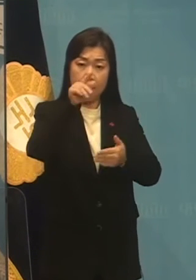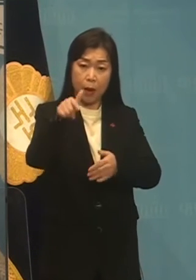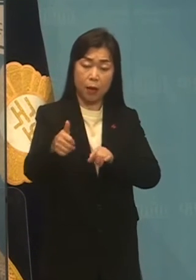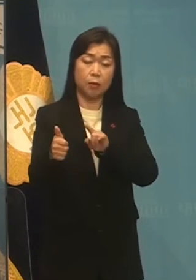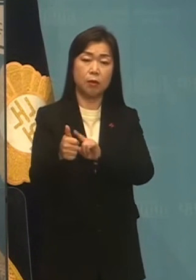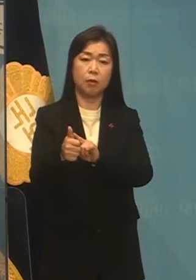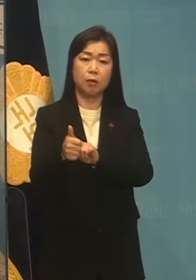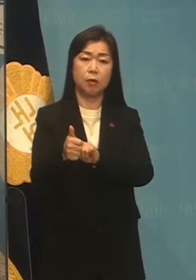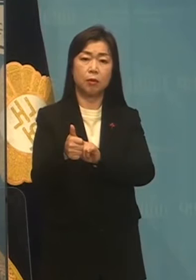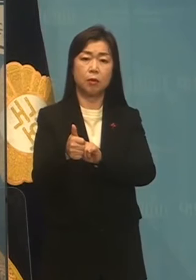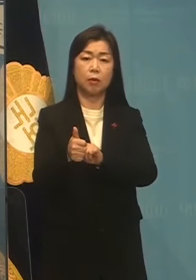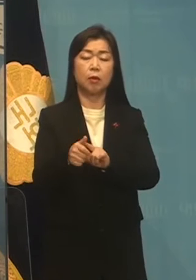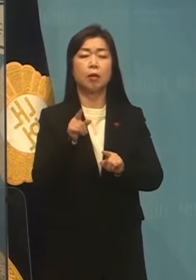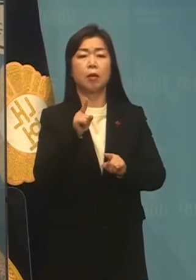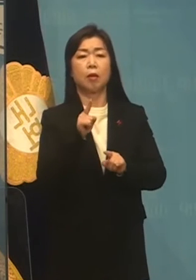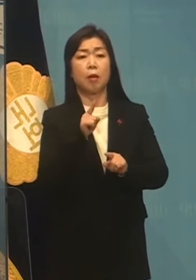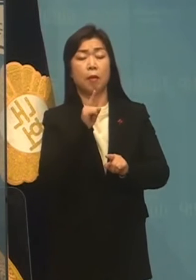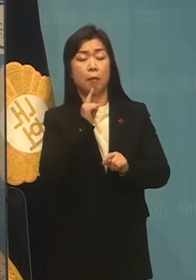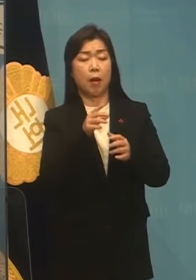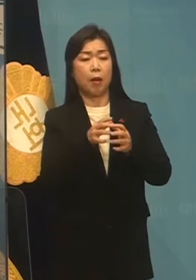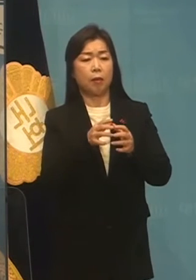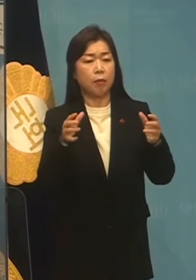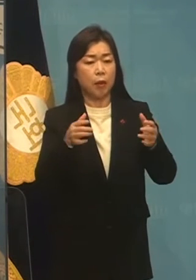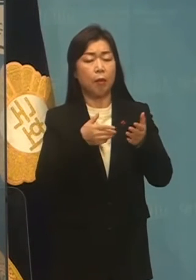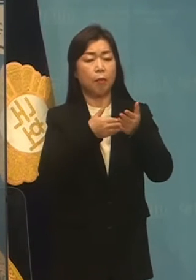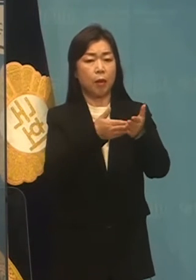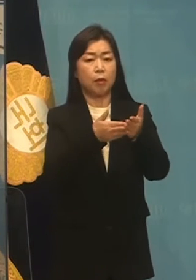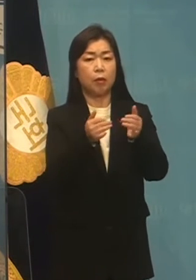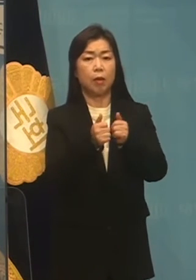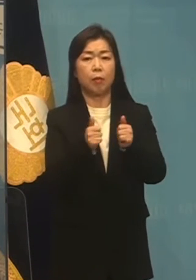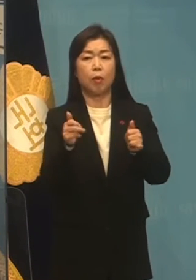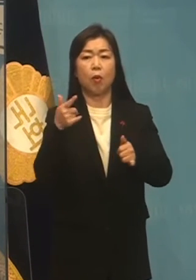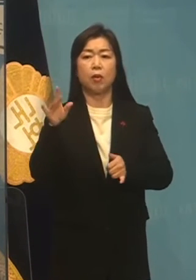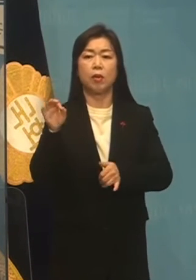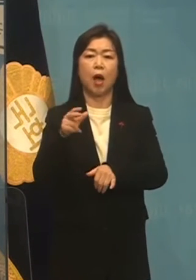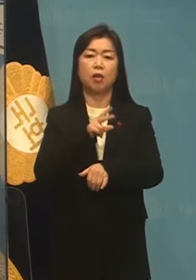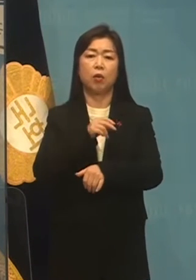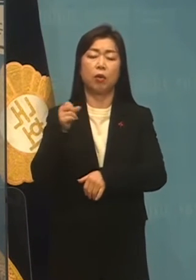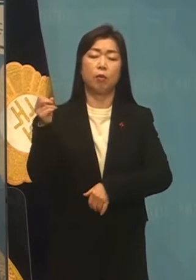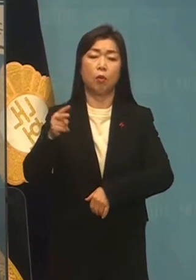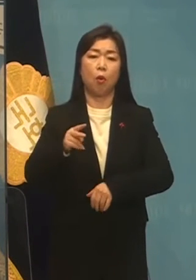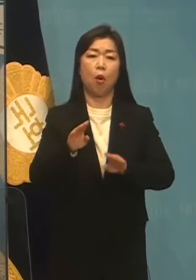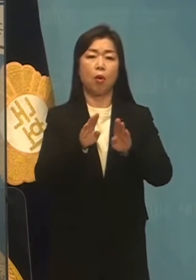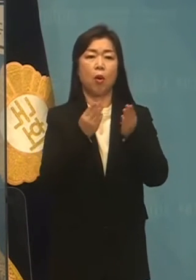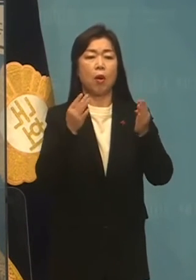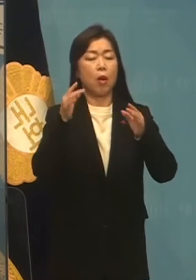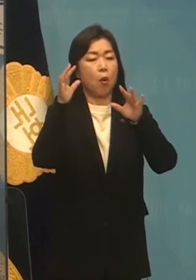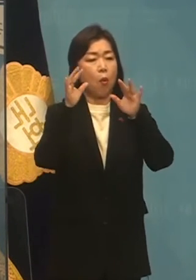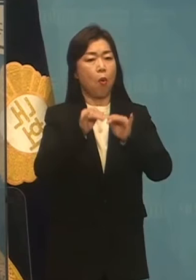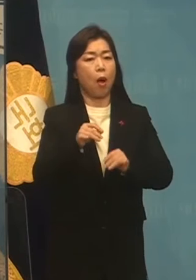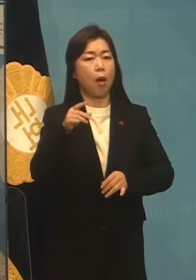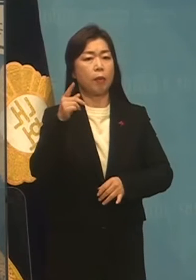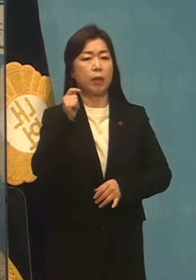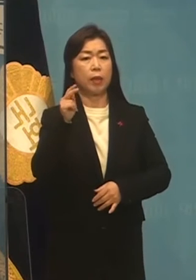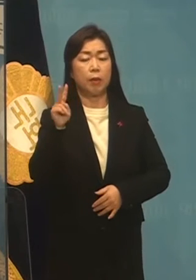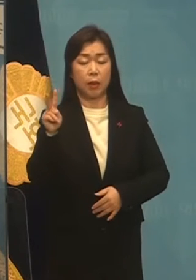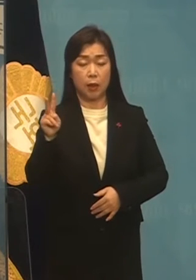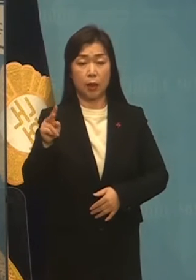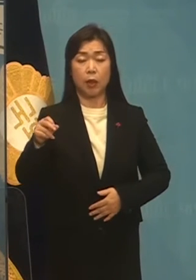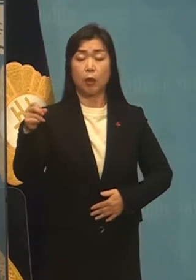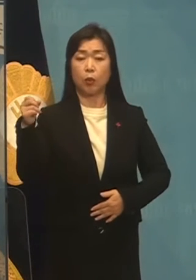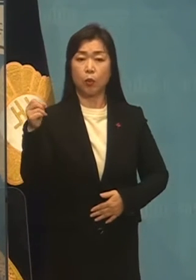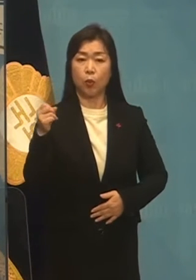이를 공론화한 본인을 비롯 여기 장경태 위원님 그리고 열린공감 TV